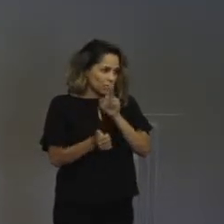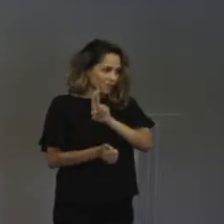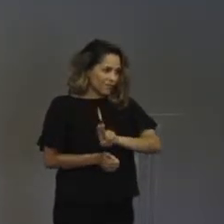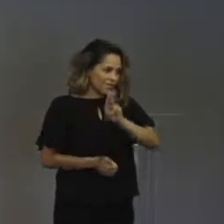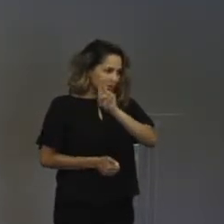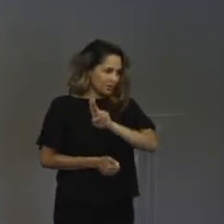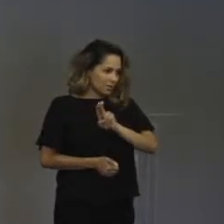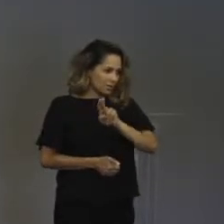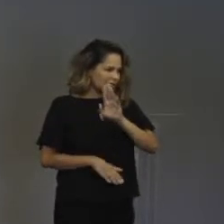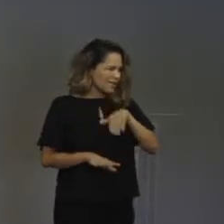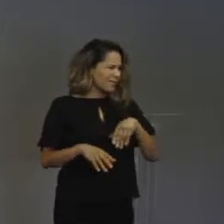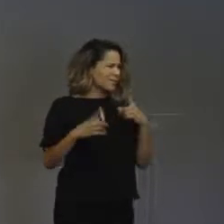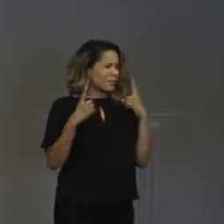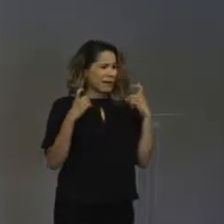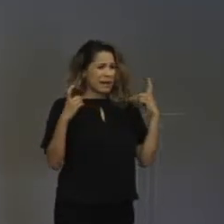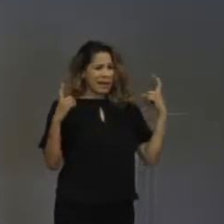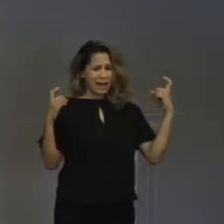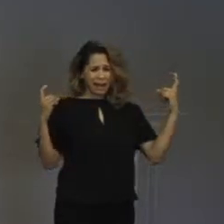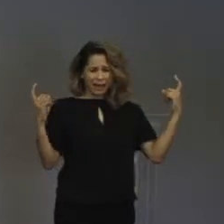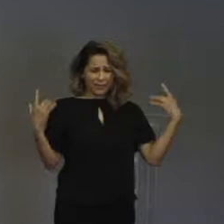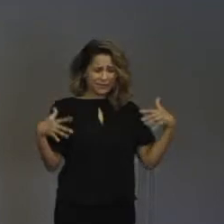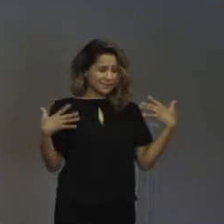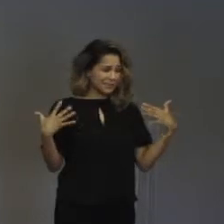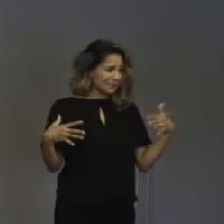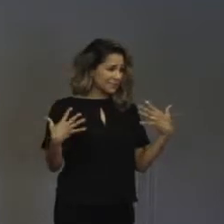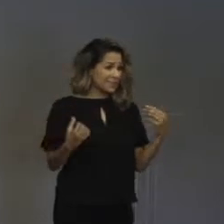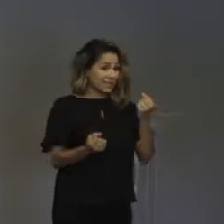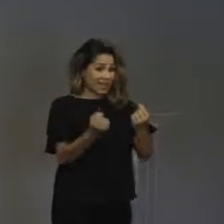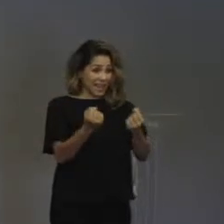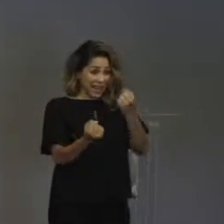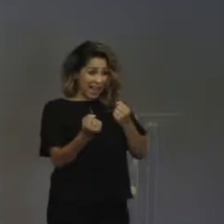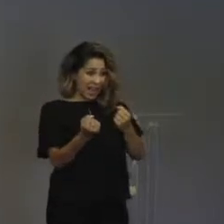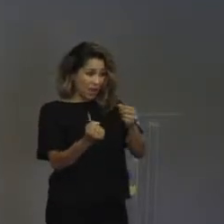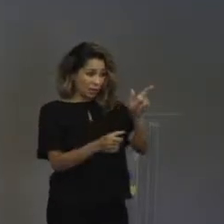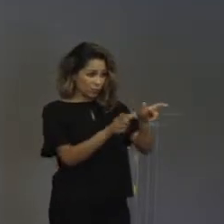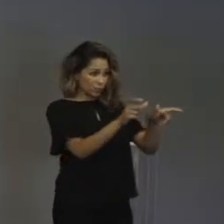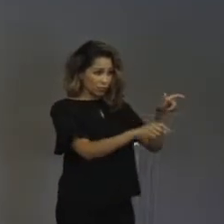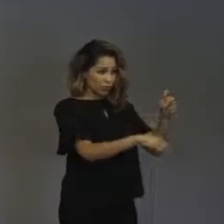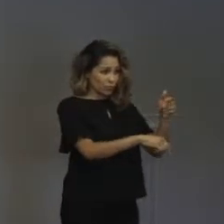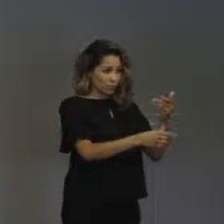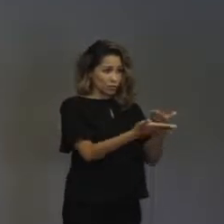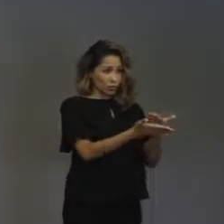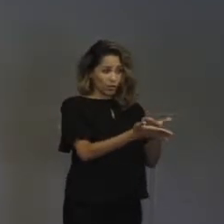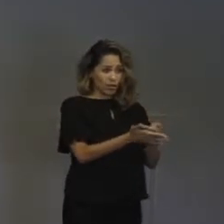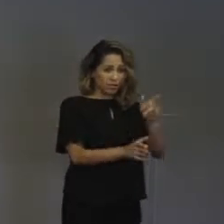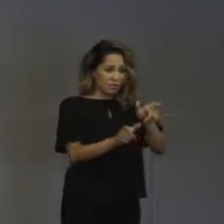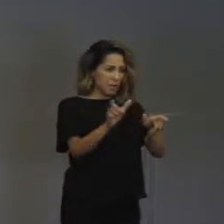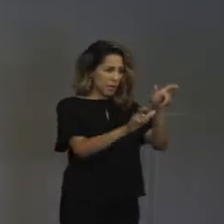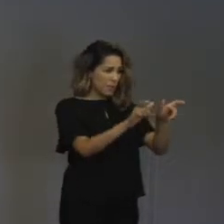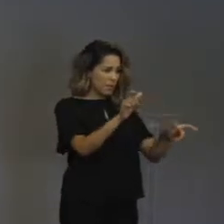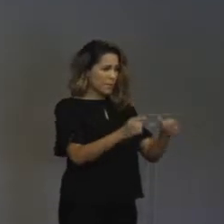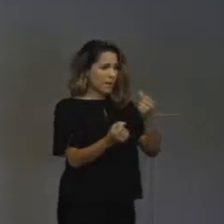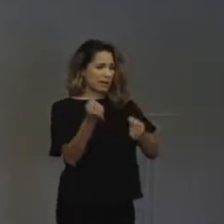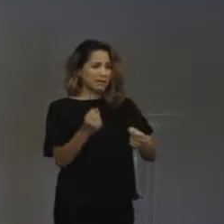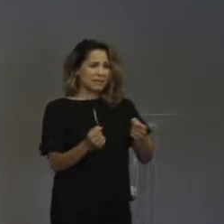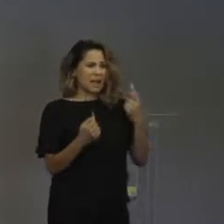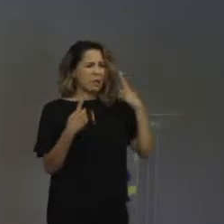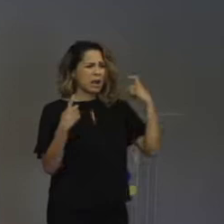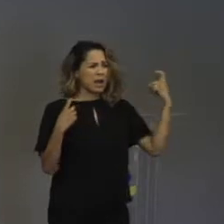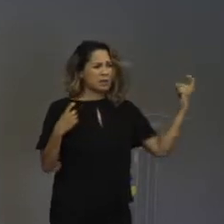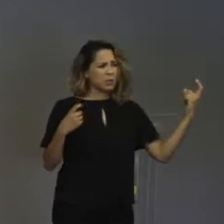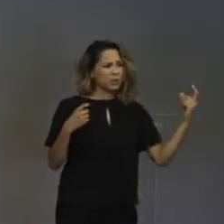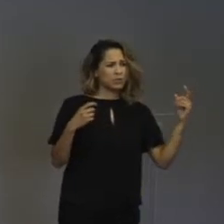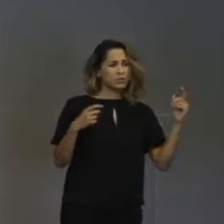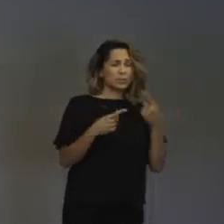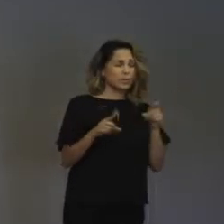um barulho do cão, às vezes eles põem música no carro, vou tentar de morrer, mas tem movimento, pacas. Quando eu chego à noite, eu voltei ontem, eu